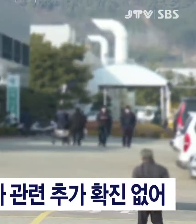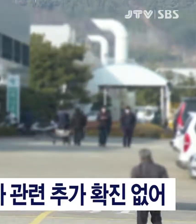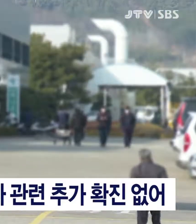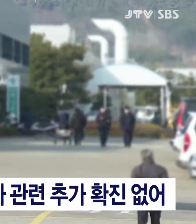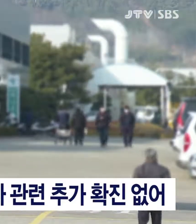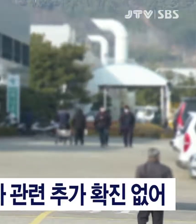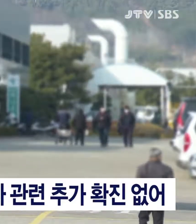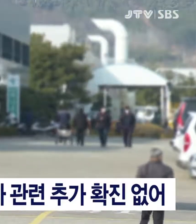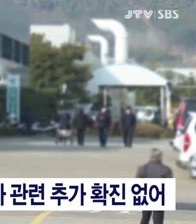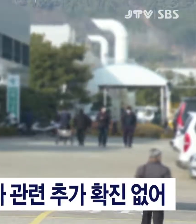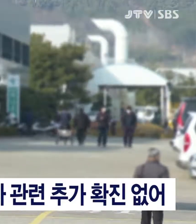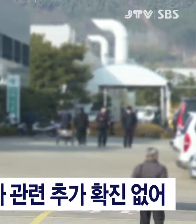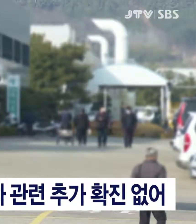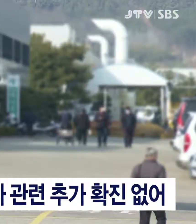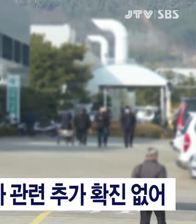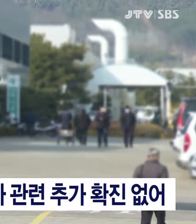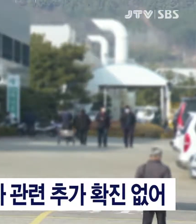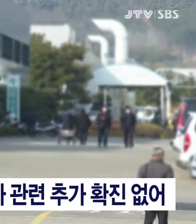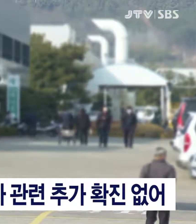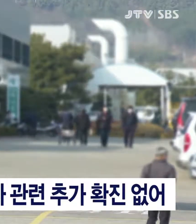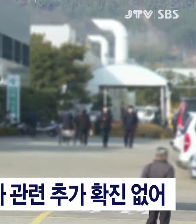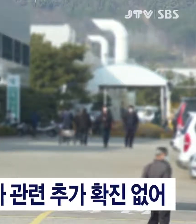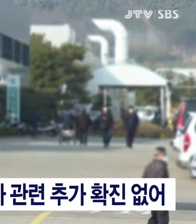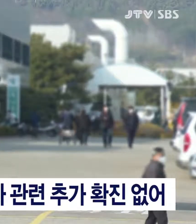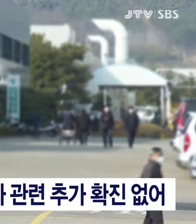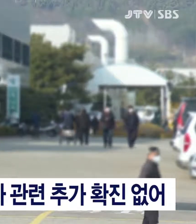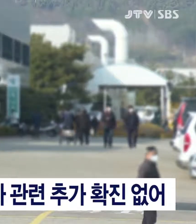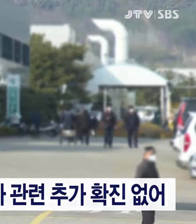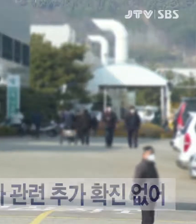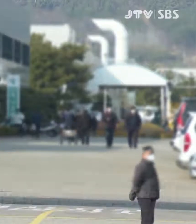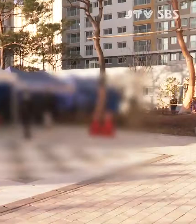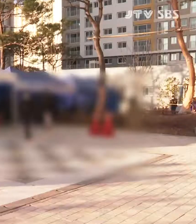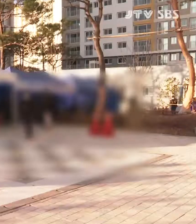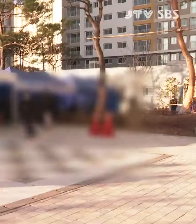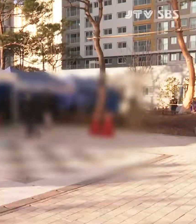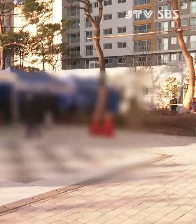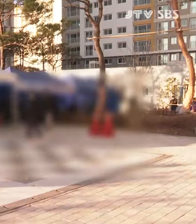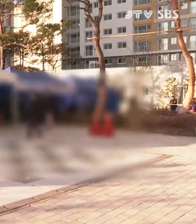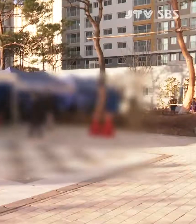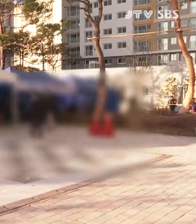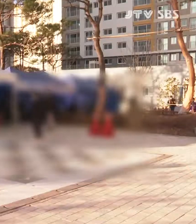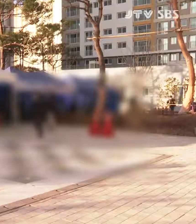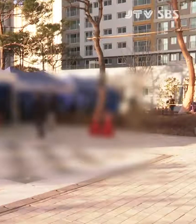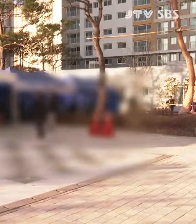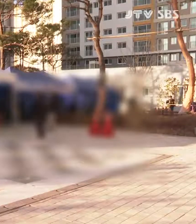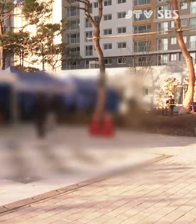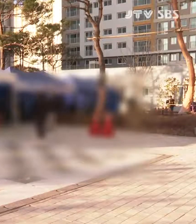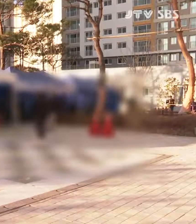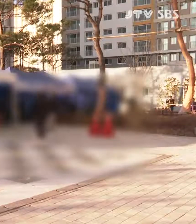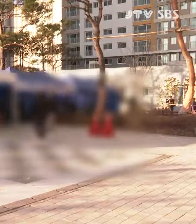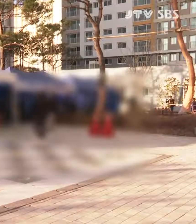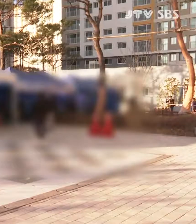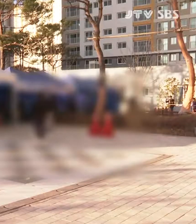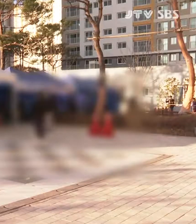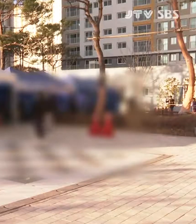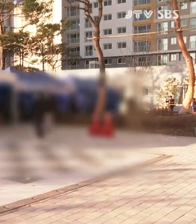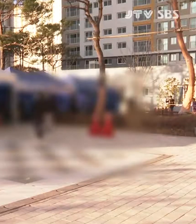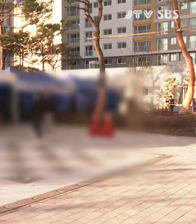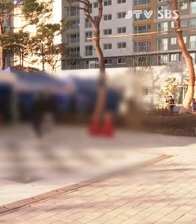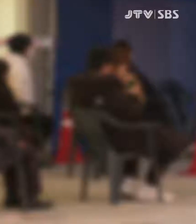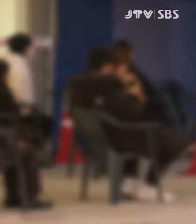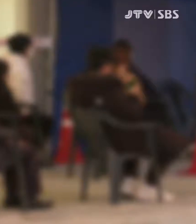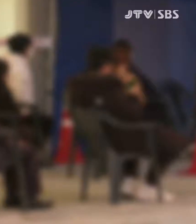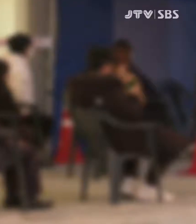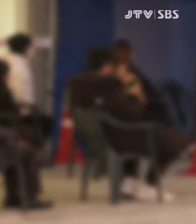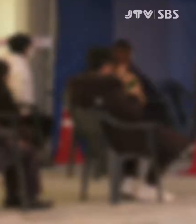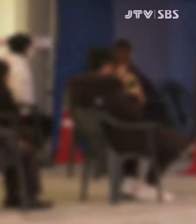현대자동차 전주공장과 관련한 확산세는 누그러진 모습입니다. 전국적으로 3차 대유행의 불길이 거세게 불고